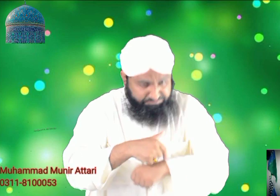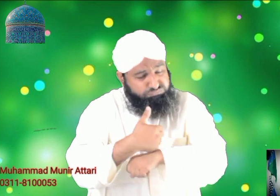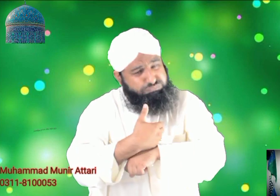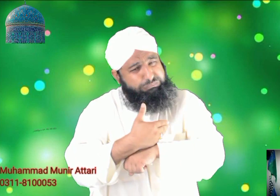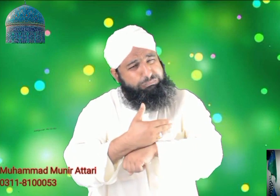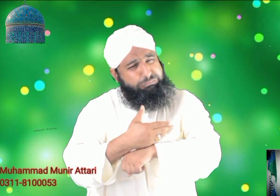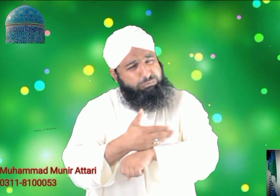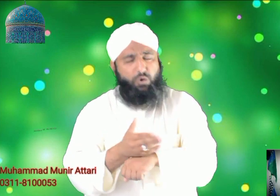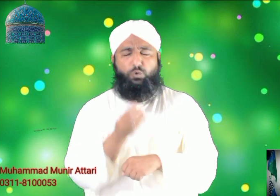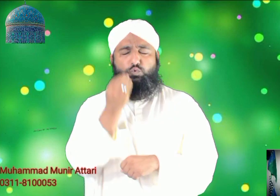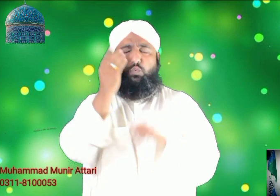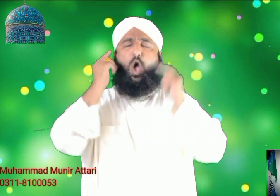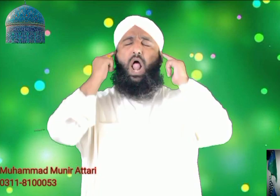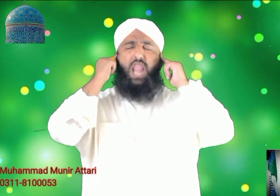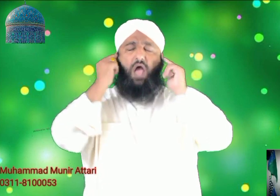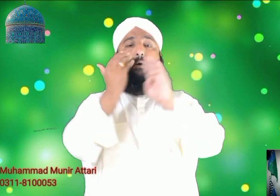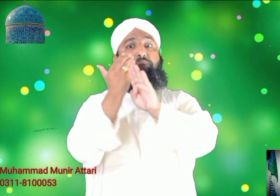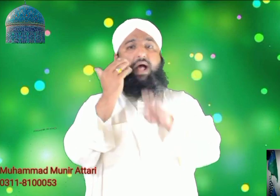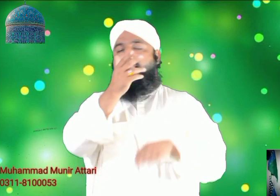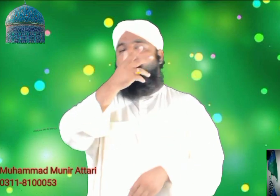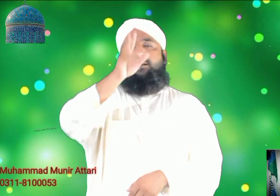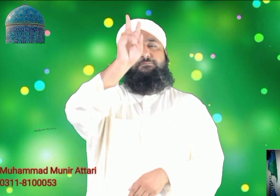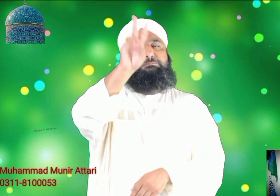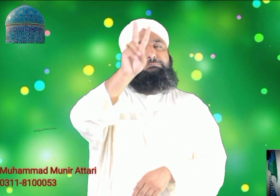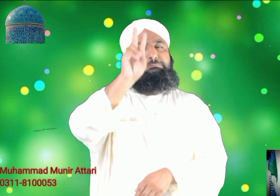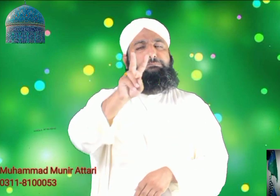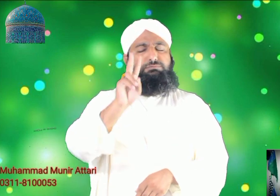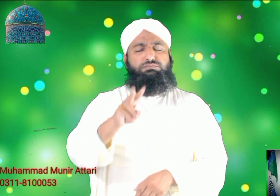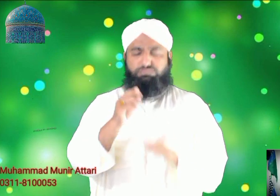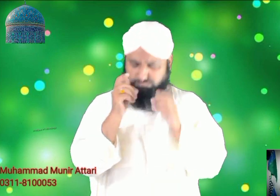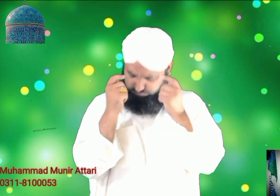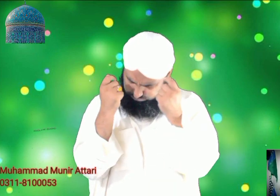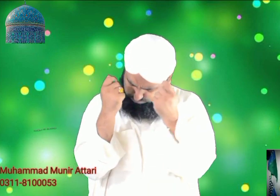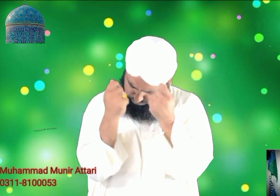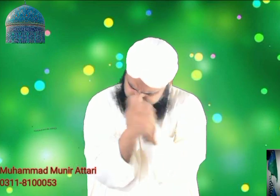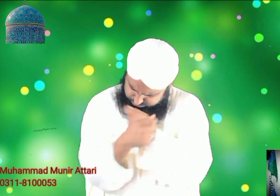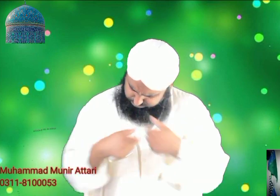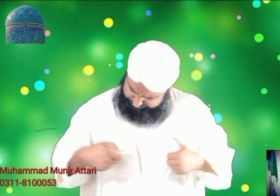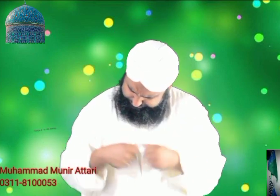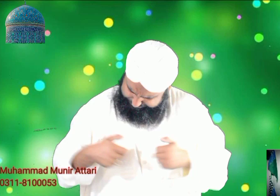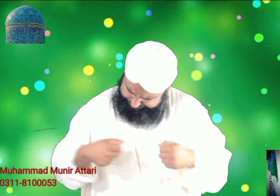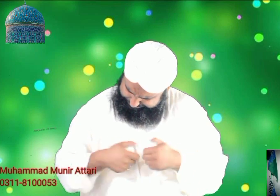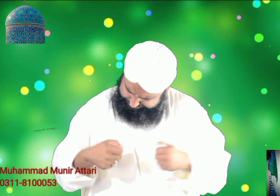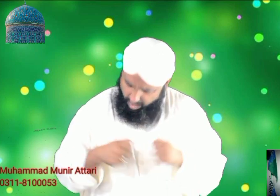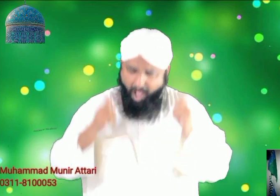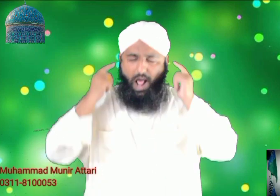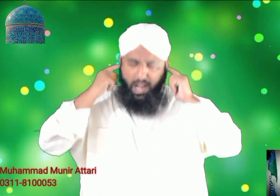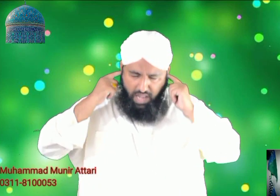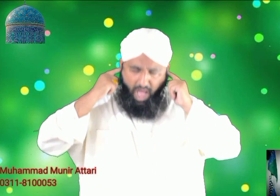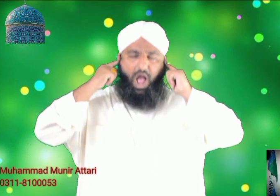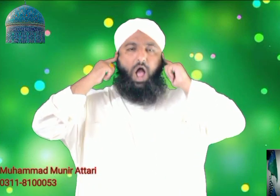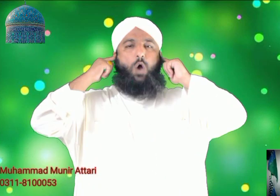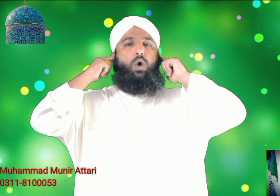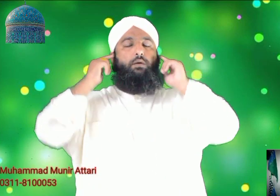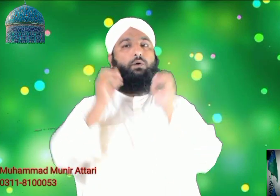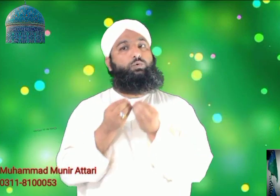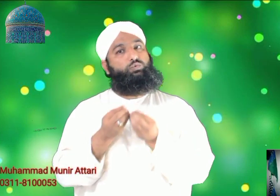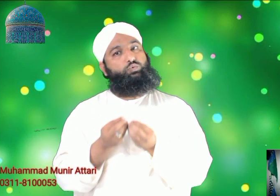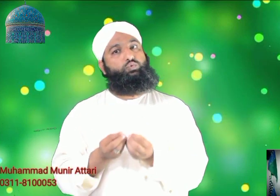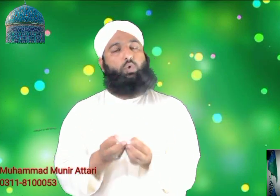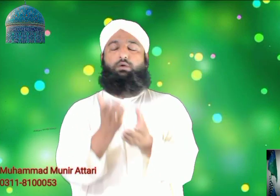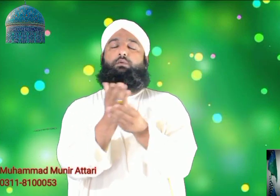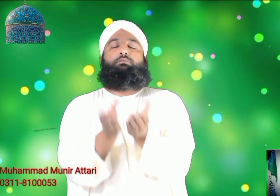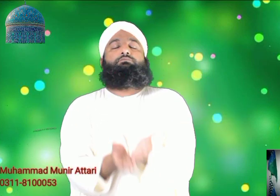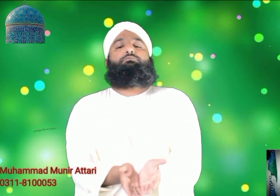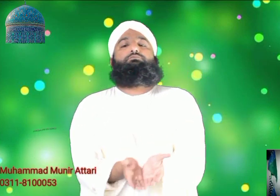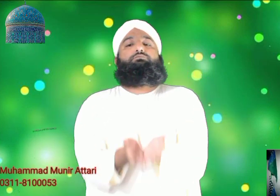فرماتے اور مراقبے میں رہتے، یہاں تک کہ فجر تو ہو جاتی، نہایت عجز و نیاز سے خشوع و خضوع سے دعا مانگتے۔